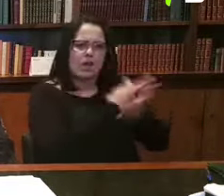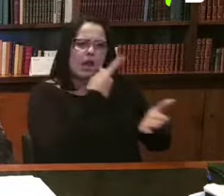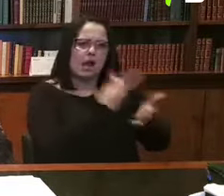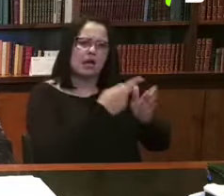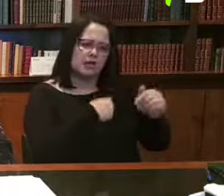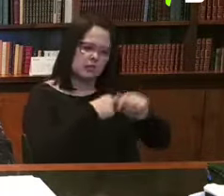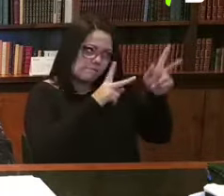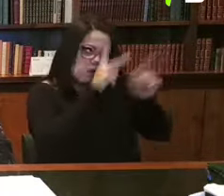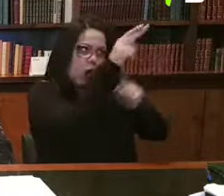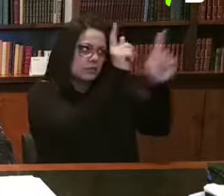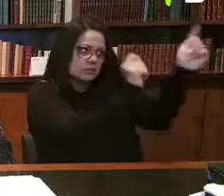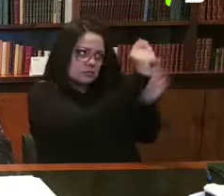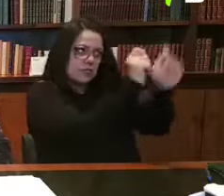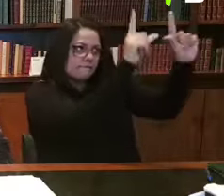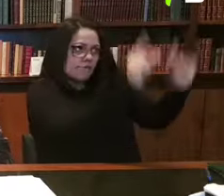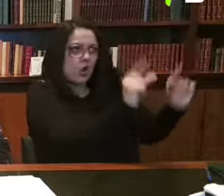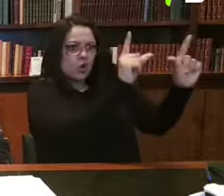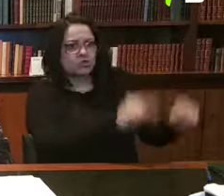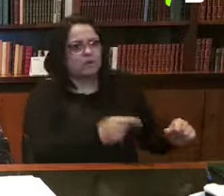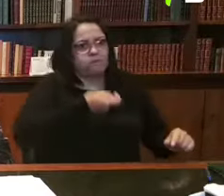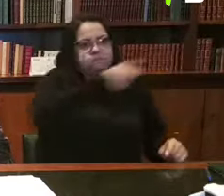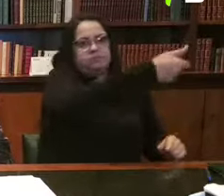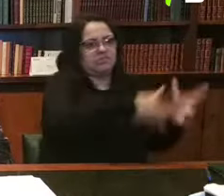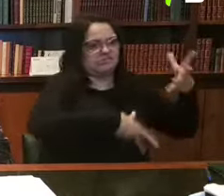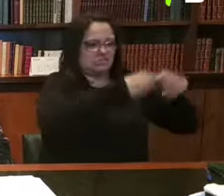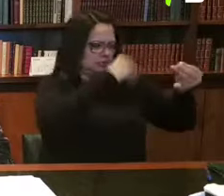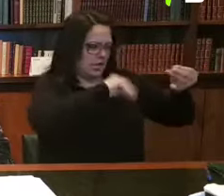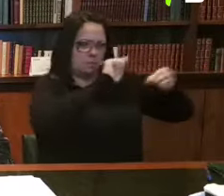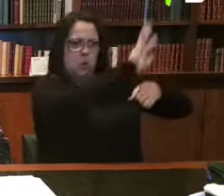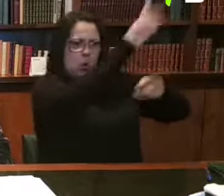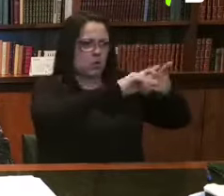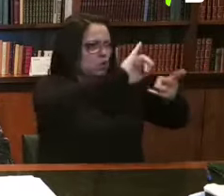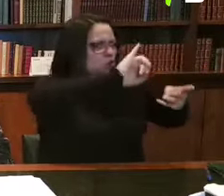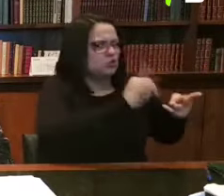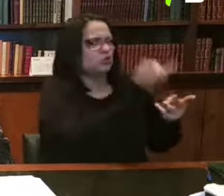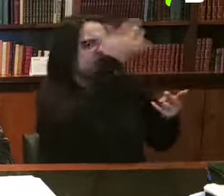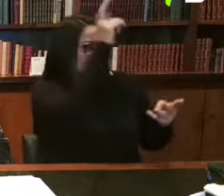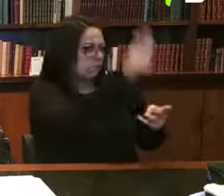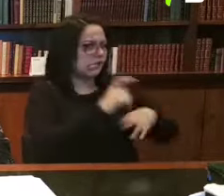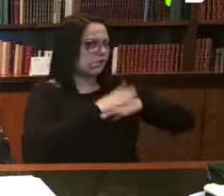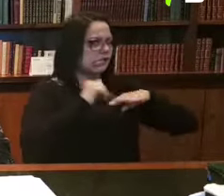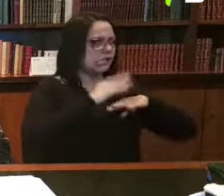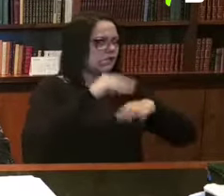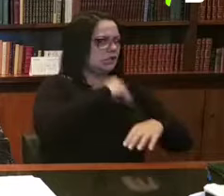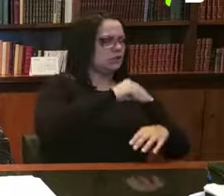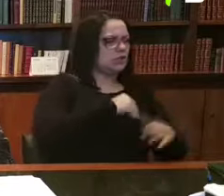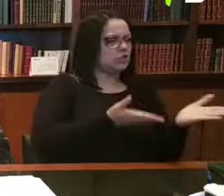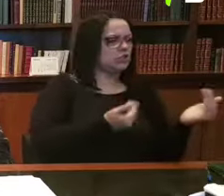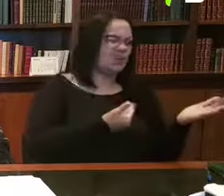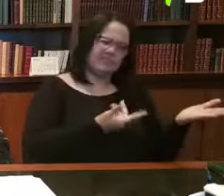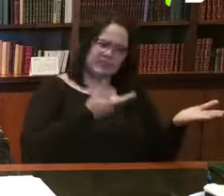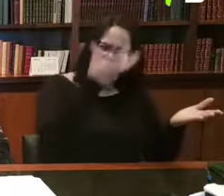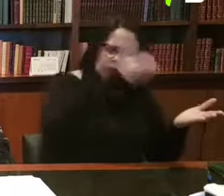dimensão ruim excesso de previdência privilégios na previdência juro para gato gordo que a gente vivendo de renda